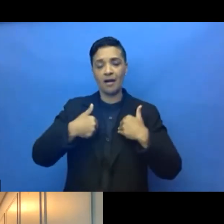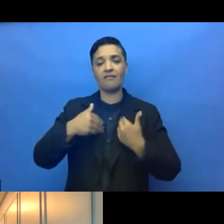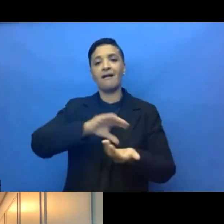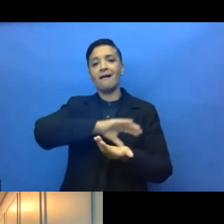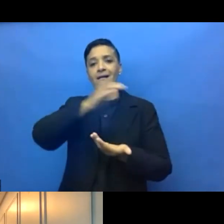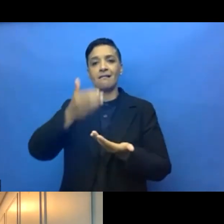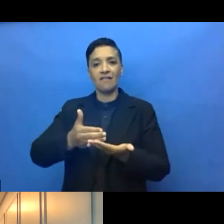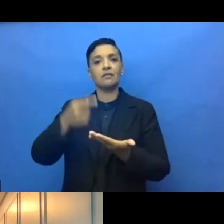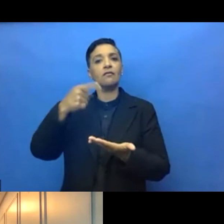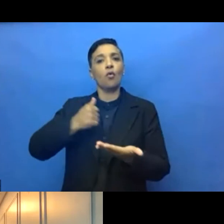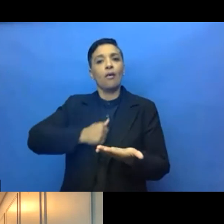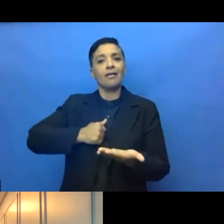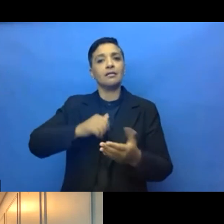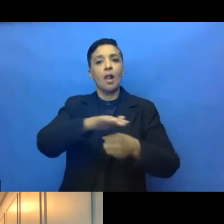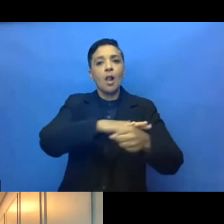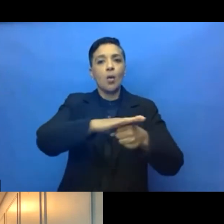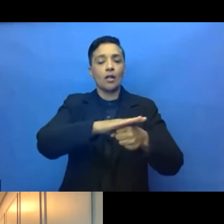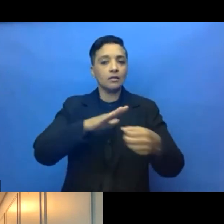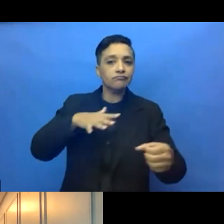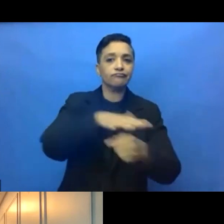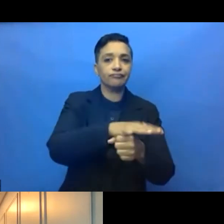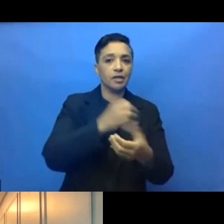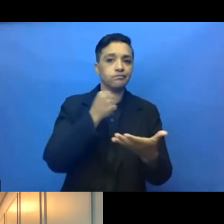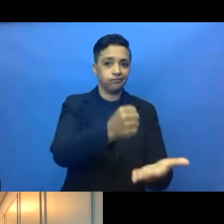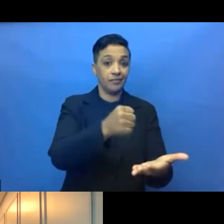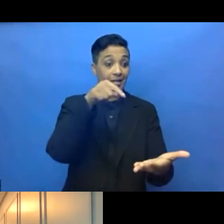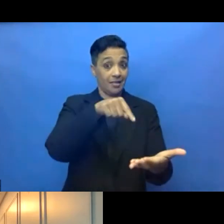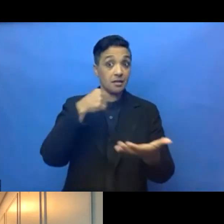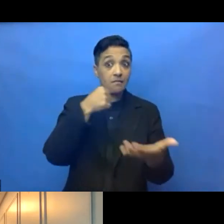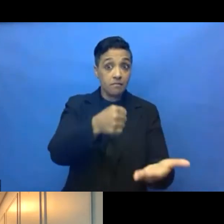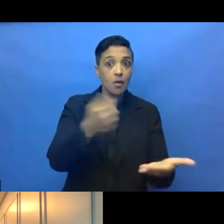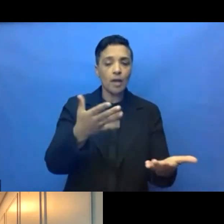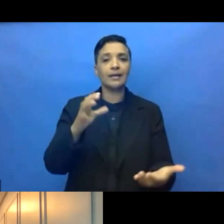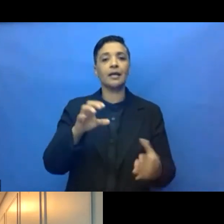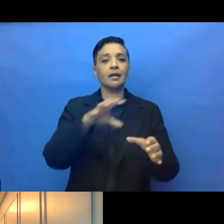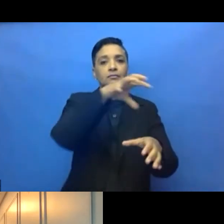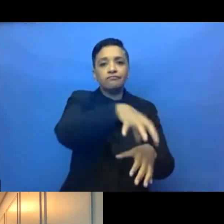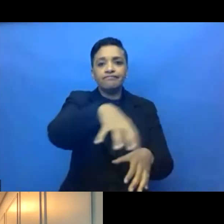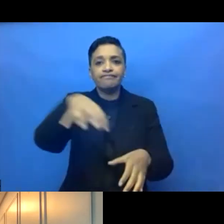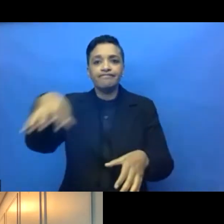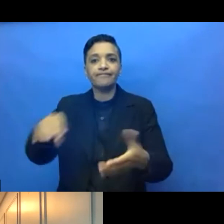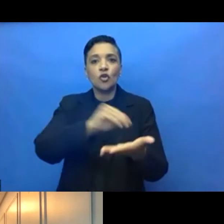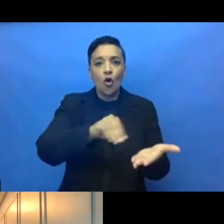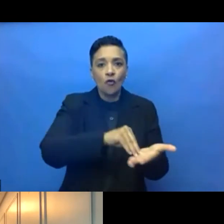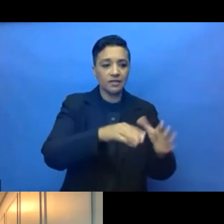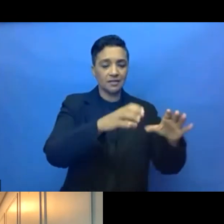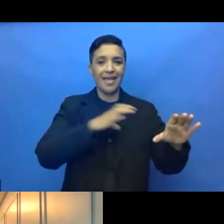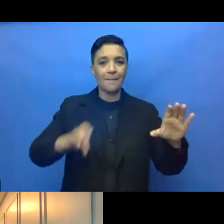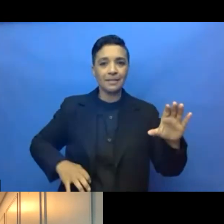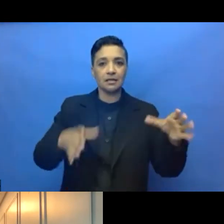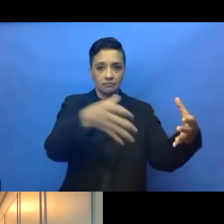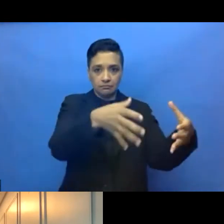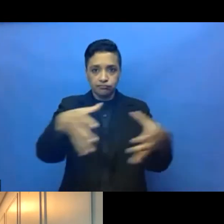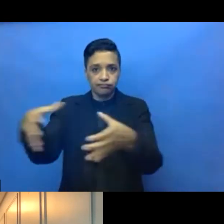de société civile. Je parle des fonds du Canada pour les initiatives mondiales,